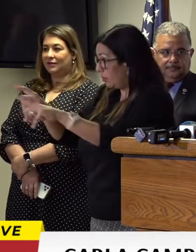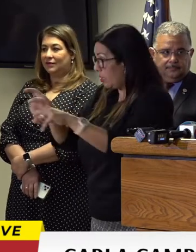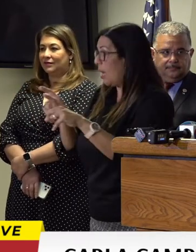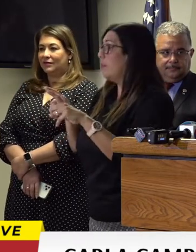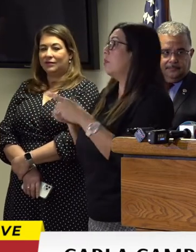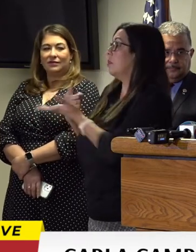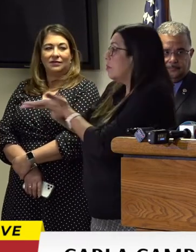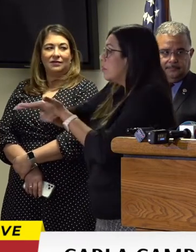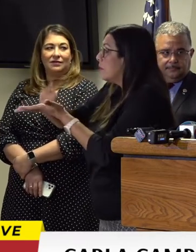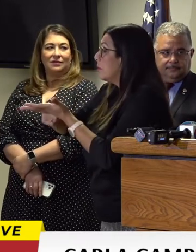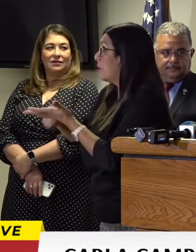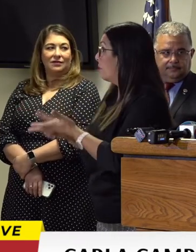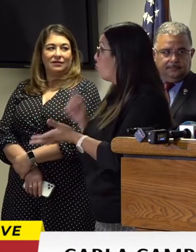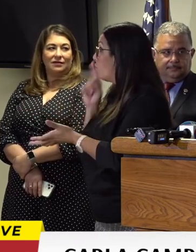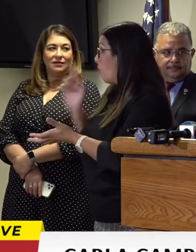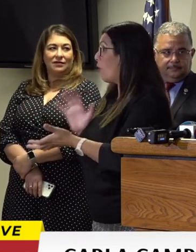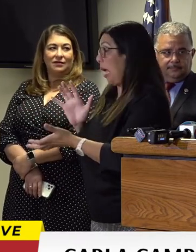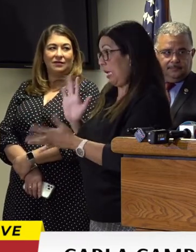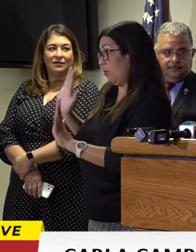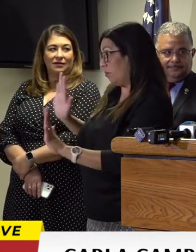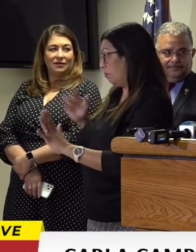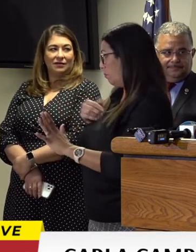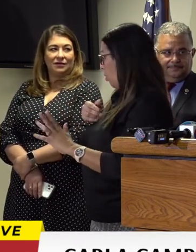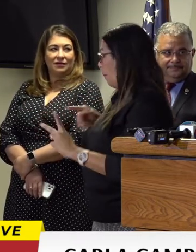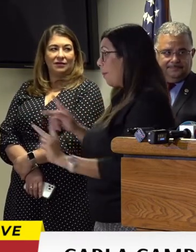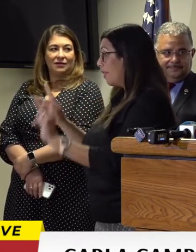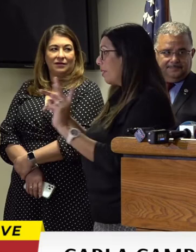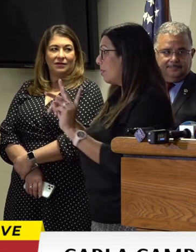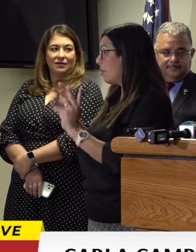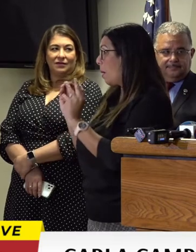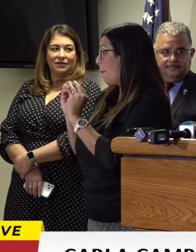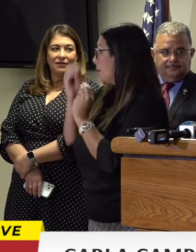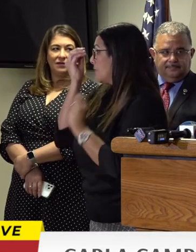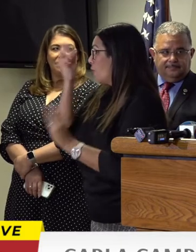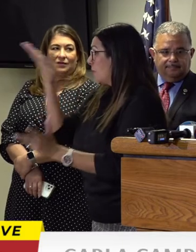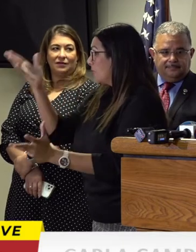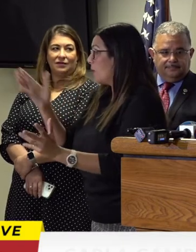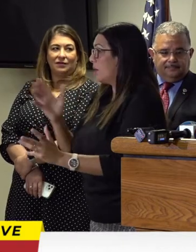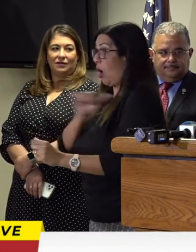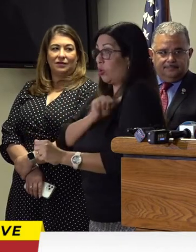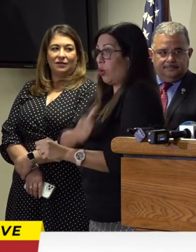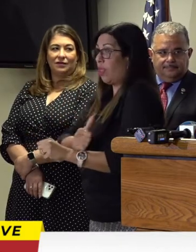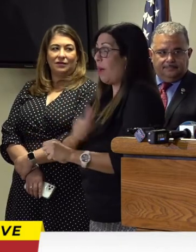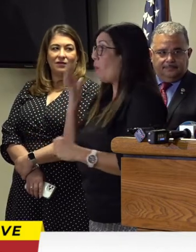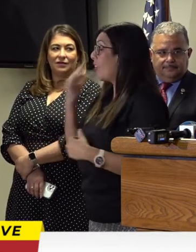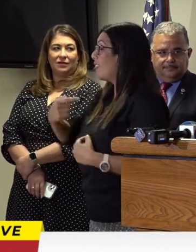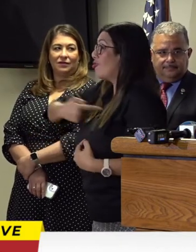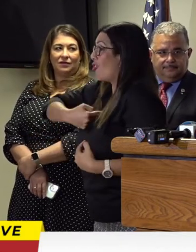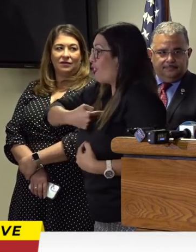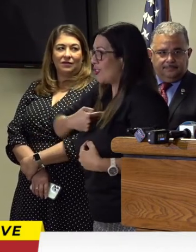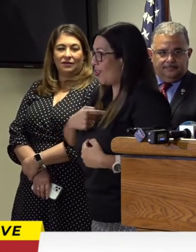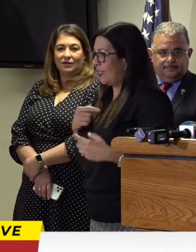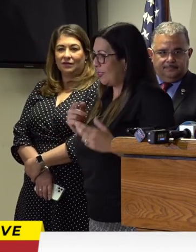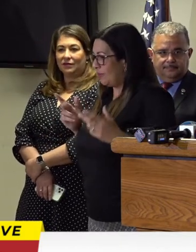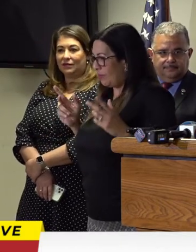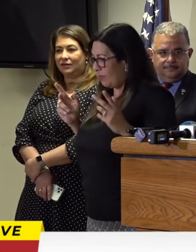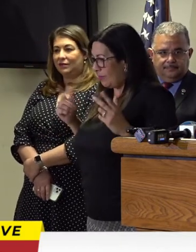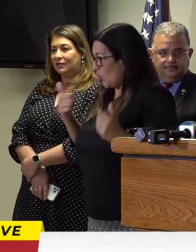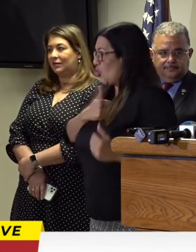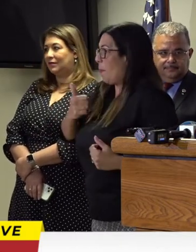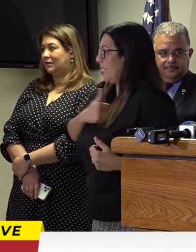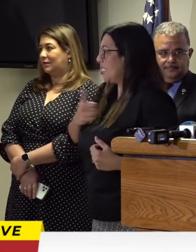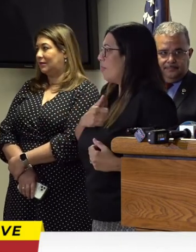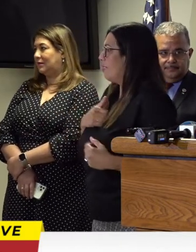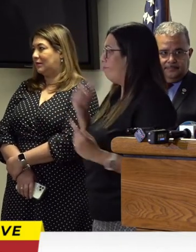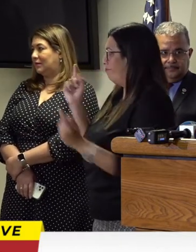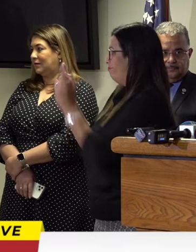la recomendación formal que da, y voy a permitir que brinden información las autoridades, porque yo soy una persona que tuvo que